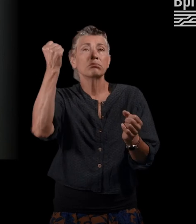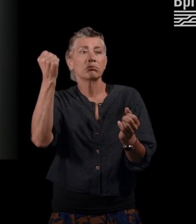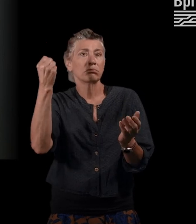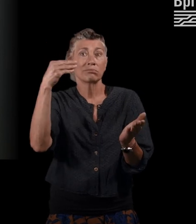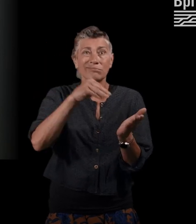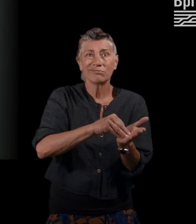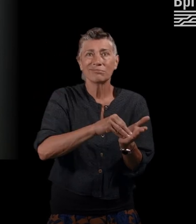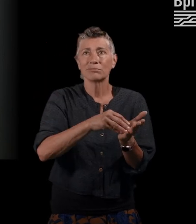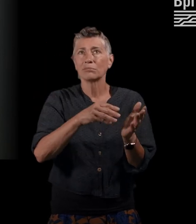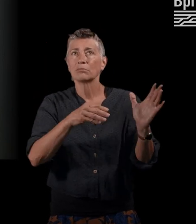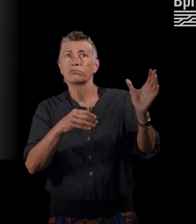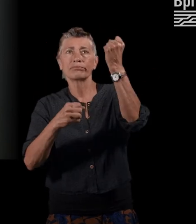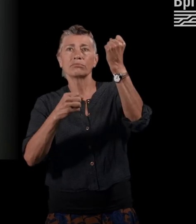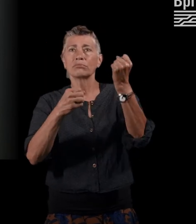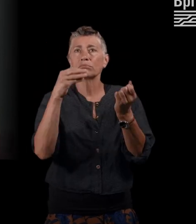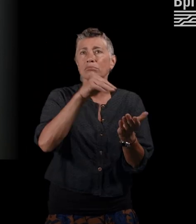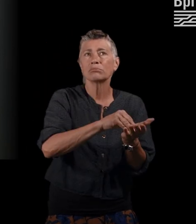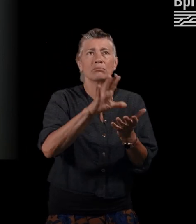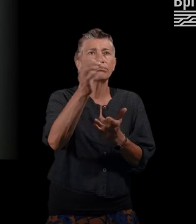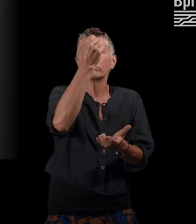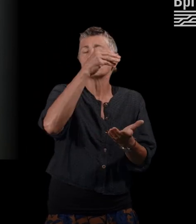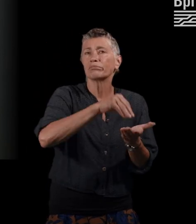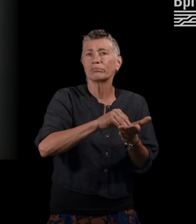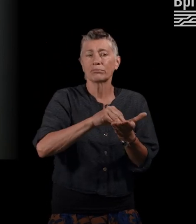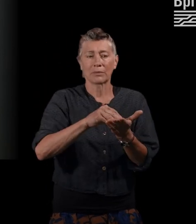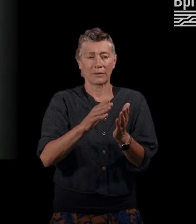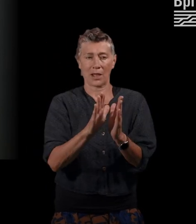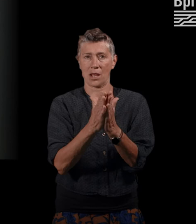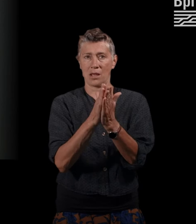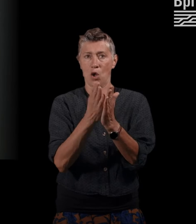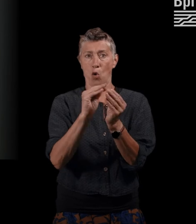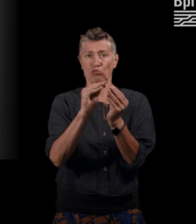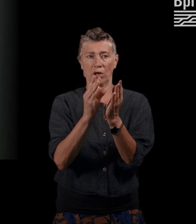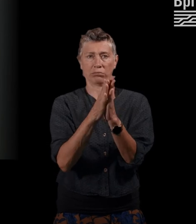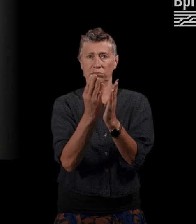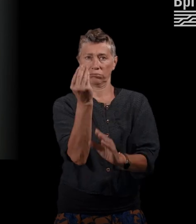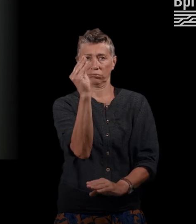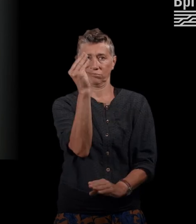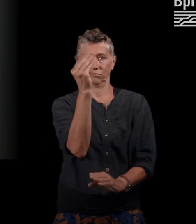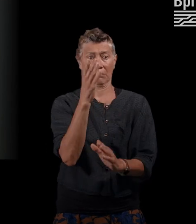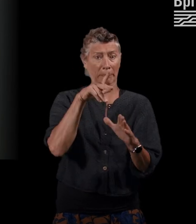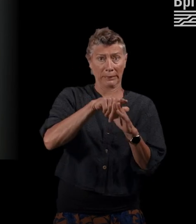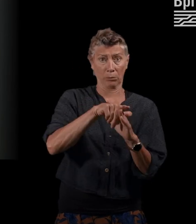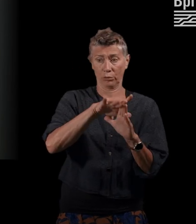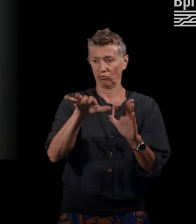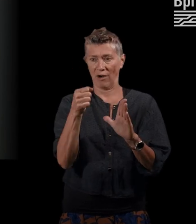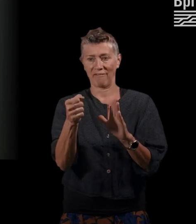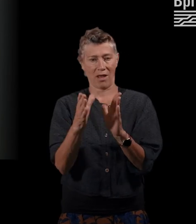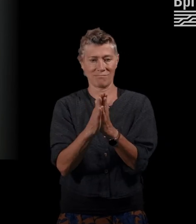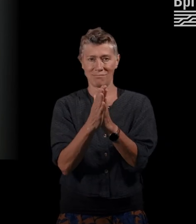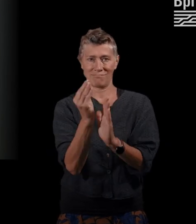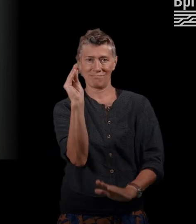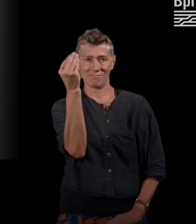chose, dans un objet fermé. Et d'ailleurs, qui a un début et une fin et qu'on peut tenir dans ses